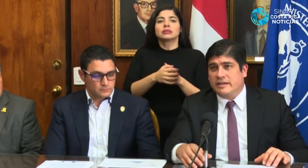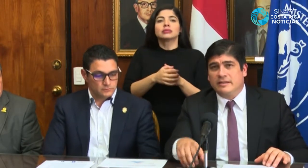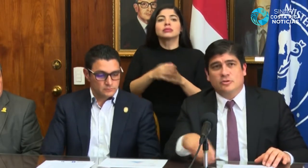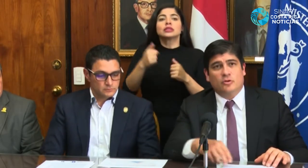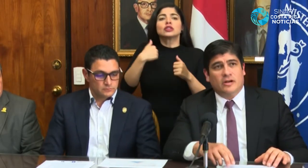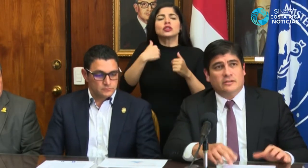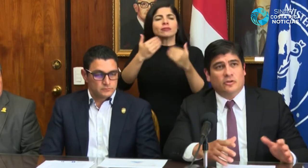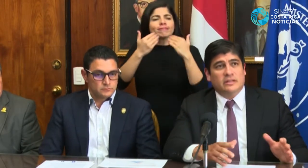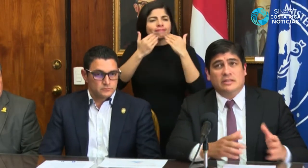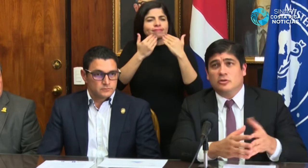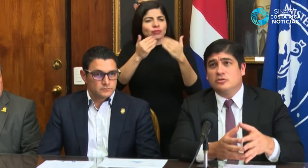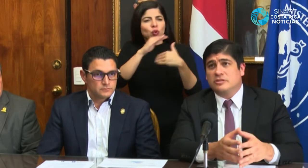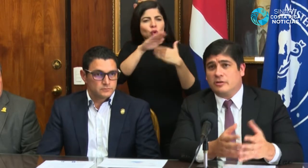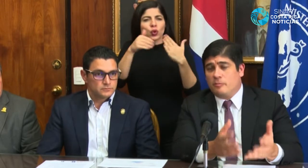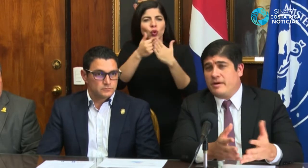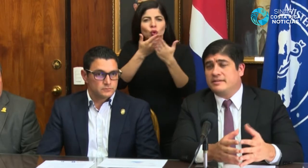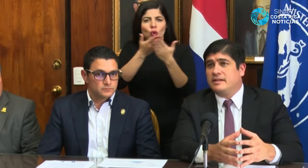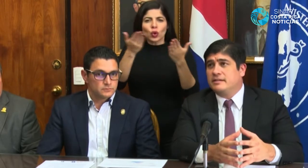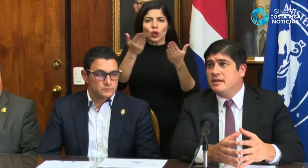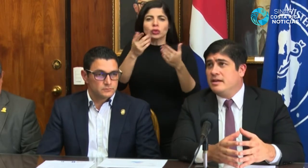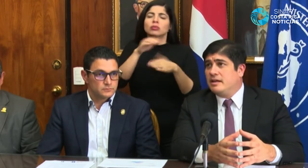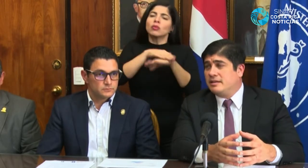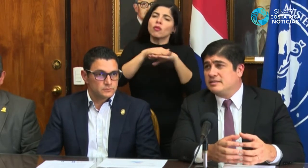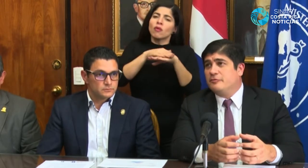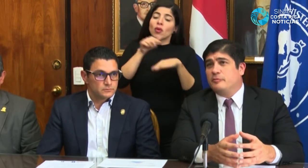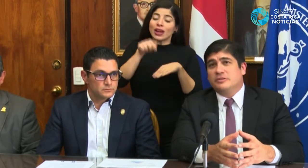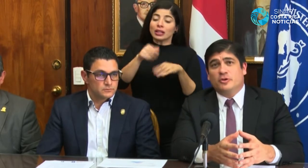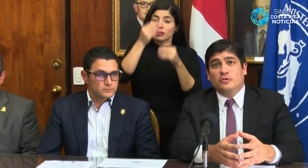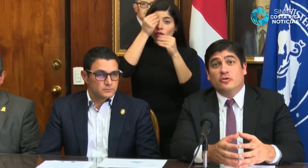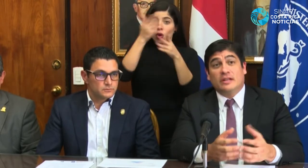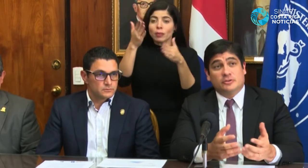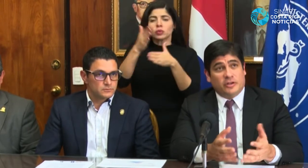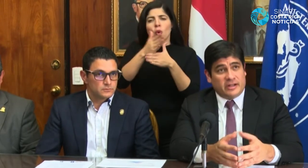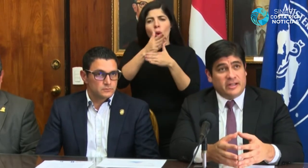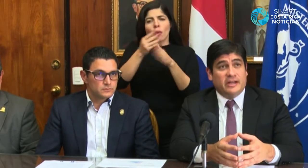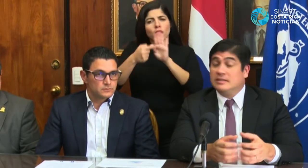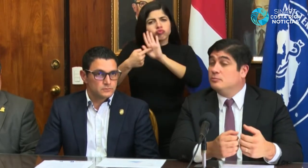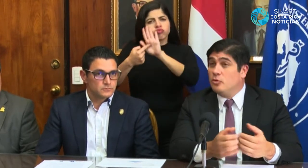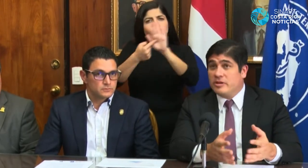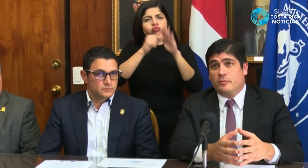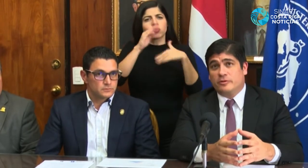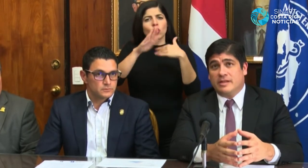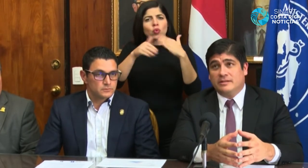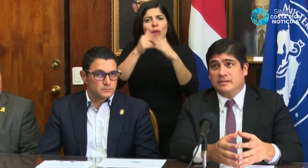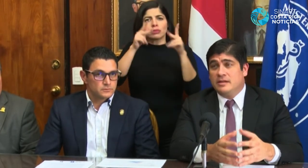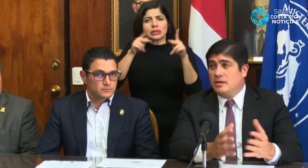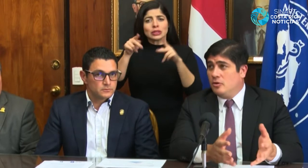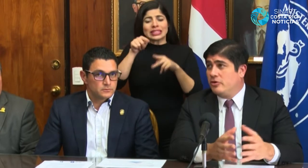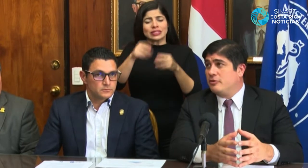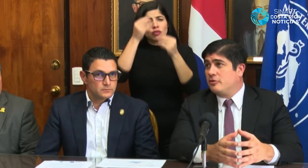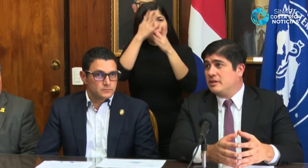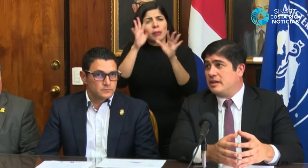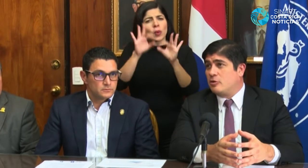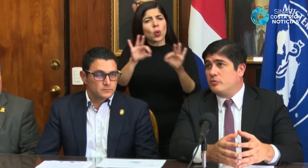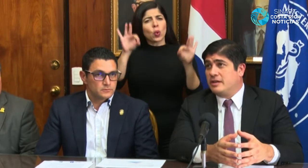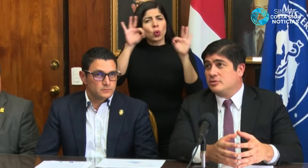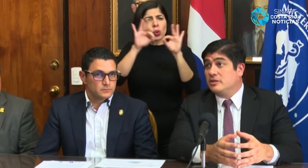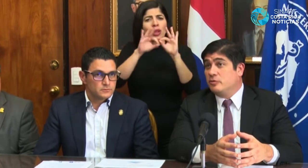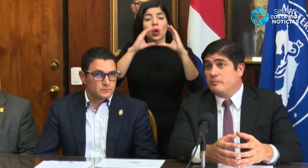les agradezco a todas y a todos que compartan esta información con la ciudadanía. Es muy importante, hoy el rol